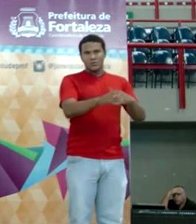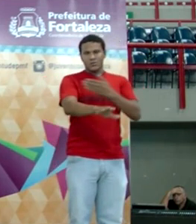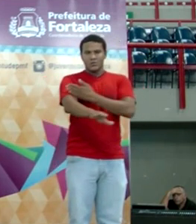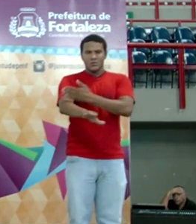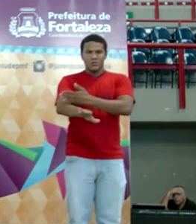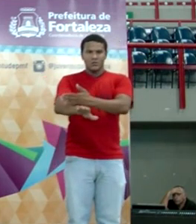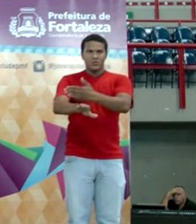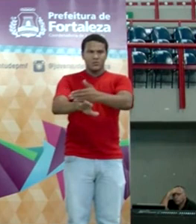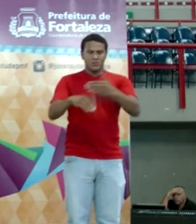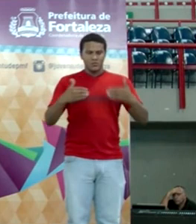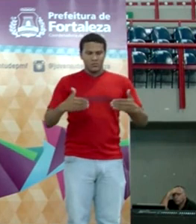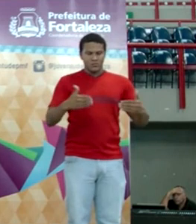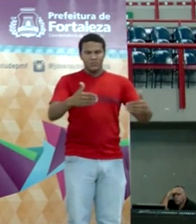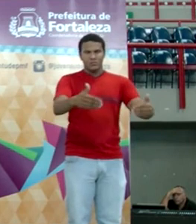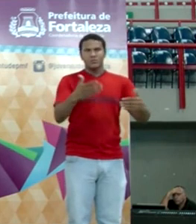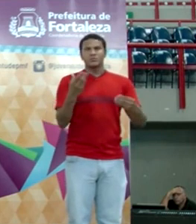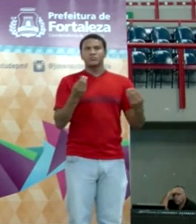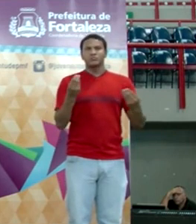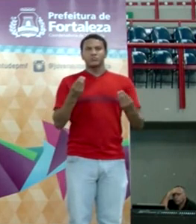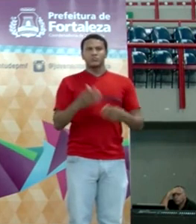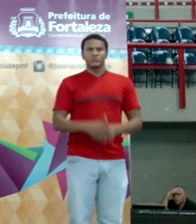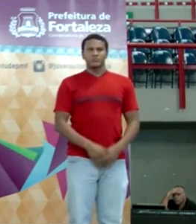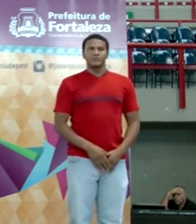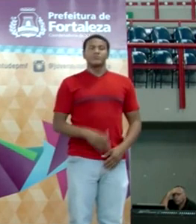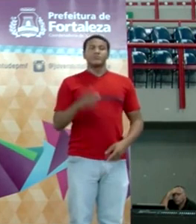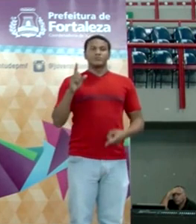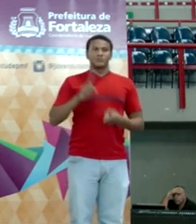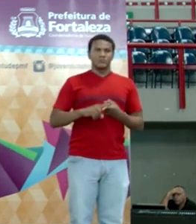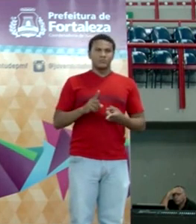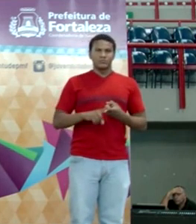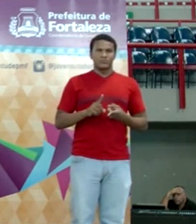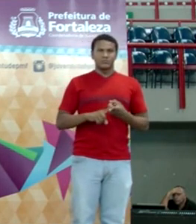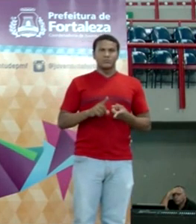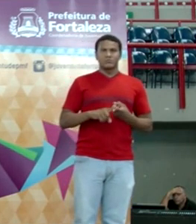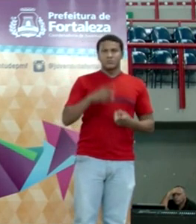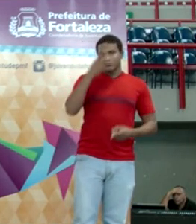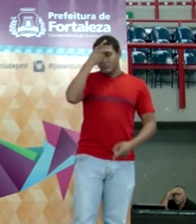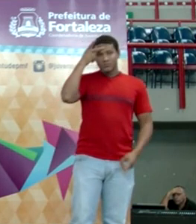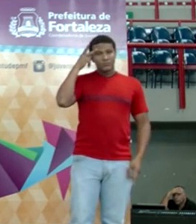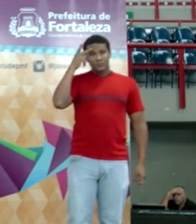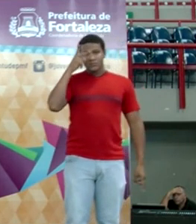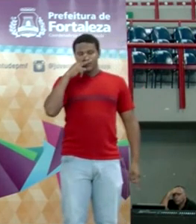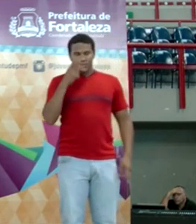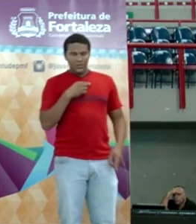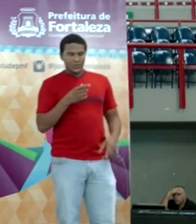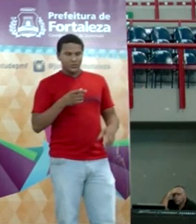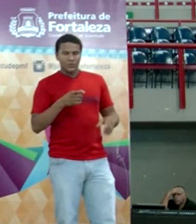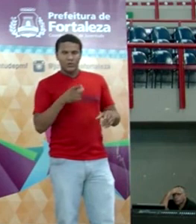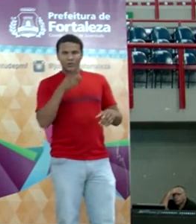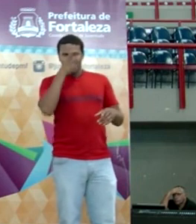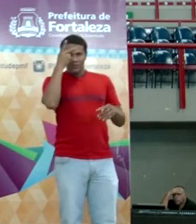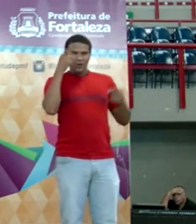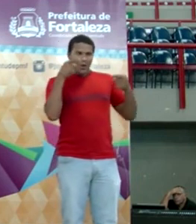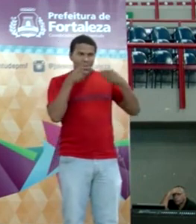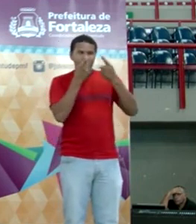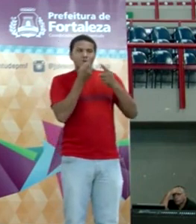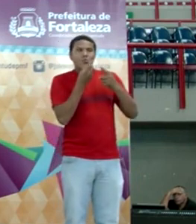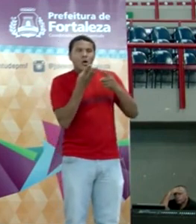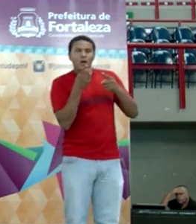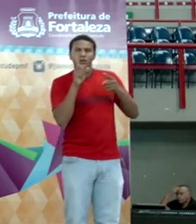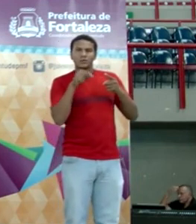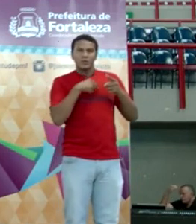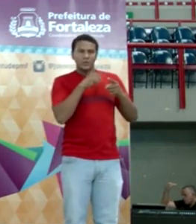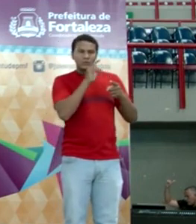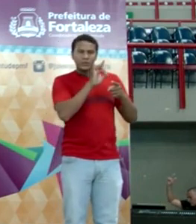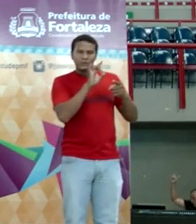E outra coisa importante, a distribuição de pessoas por metro quadrado em cada secção transversal da rua tenha sido